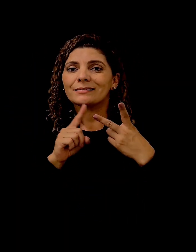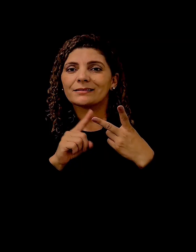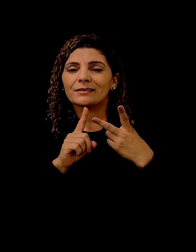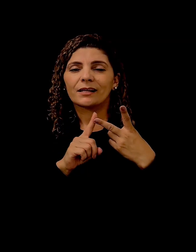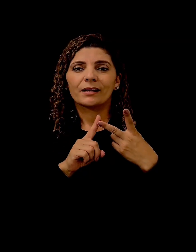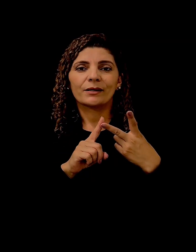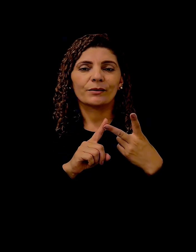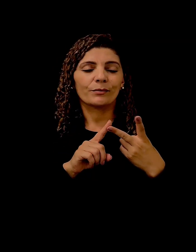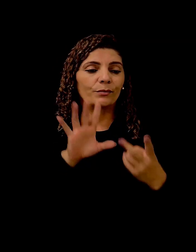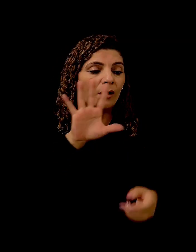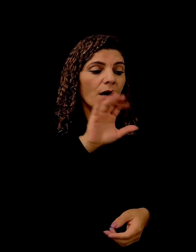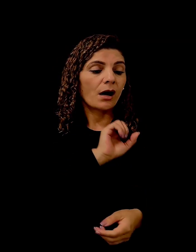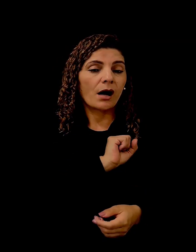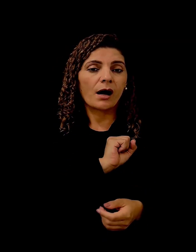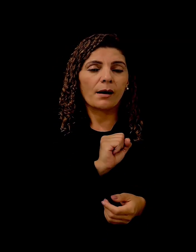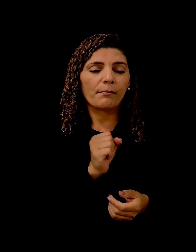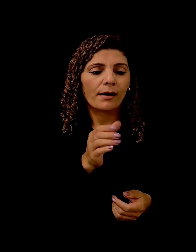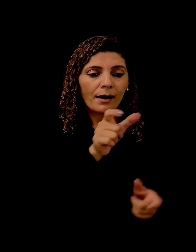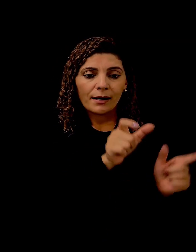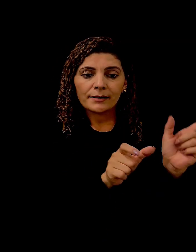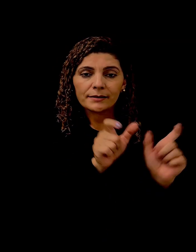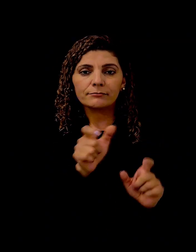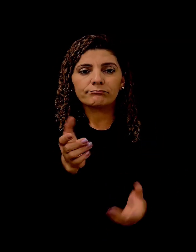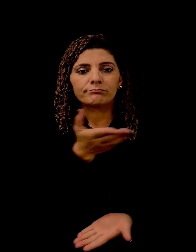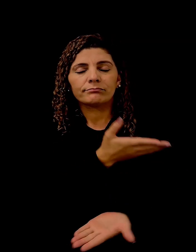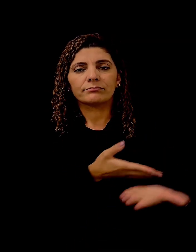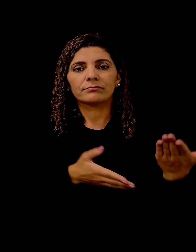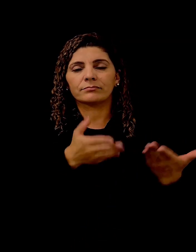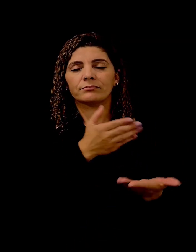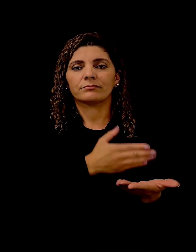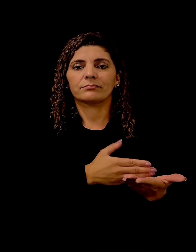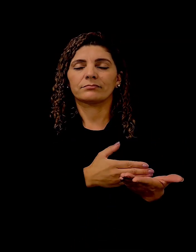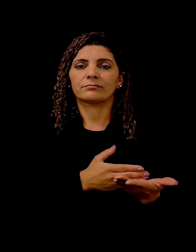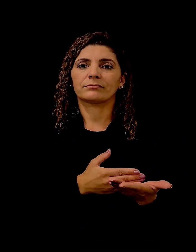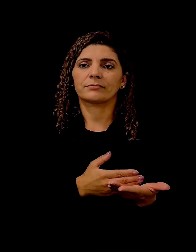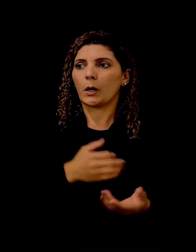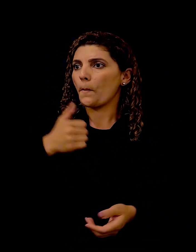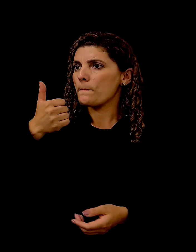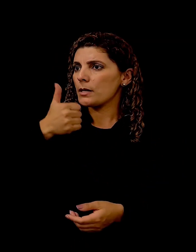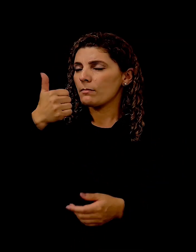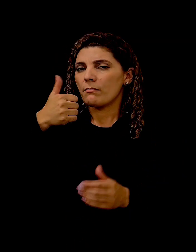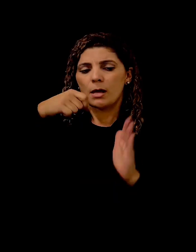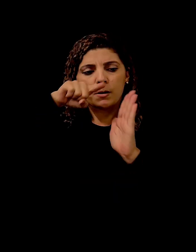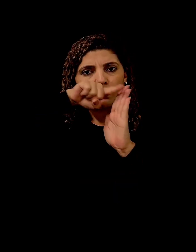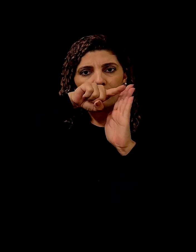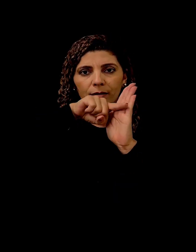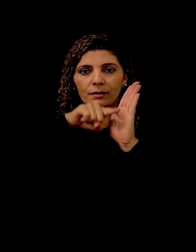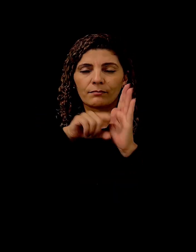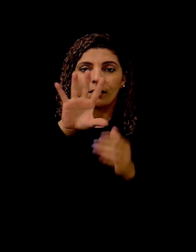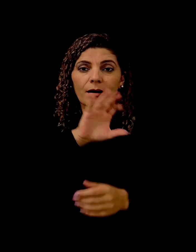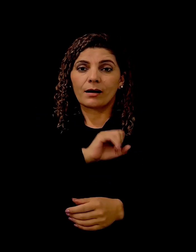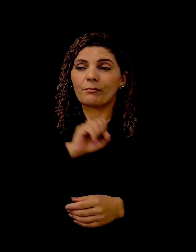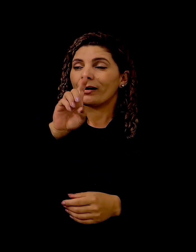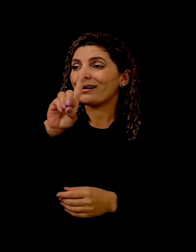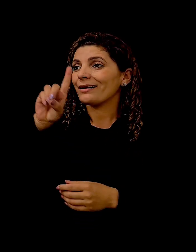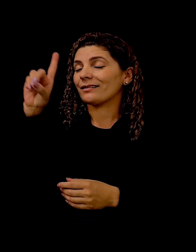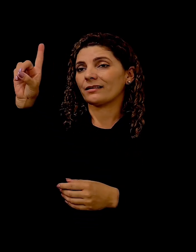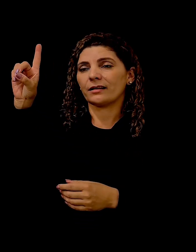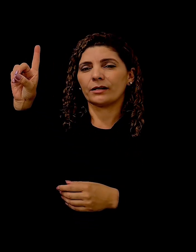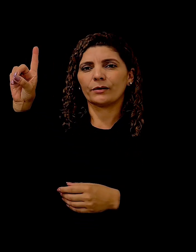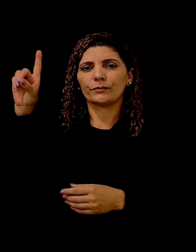Amai a Deus sobre todas as coisas. É o primeiro mandamento. Amai o